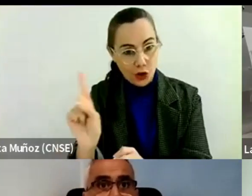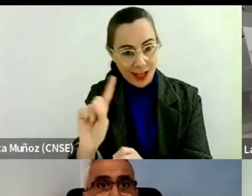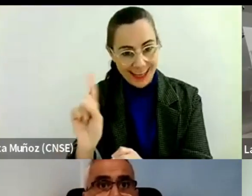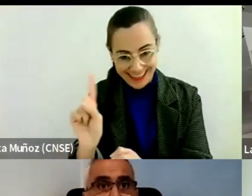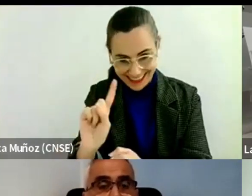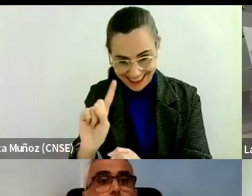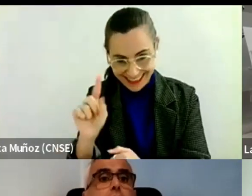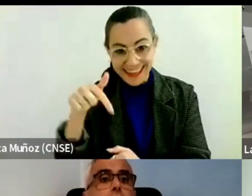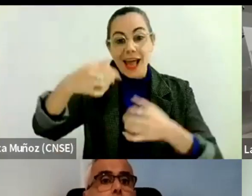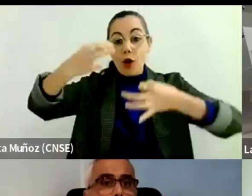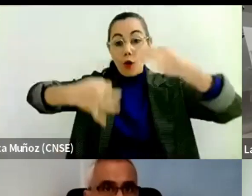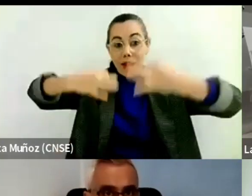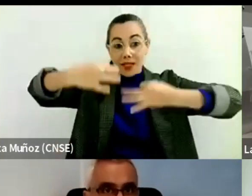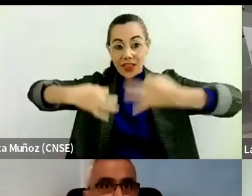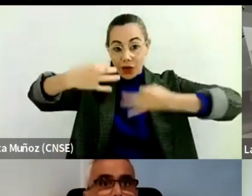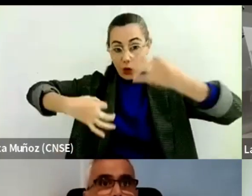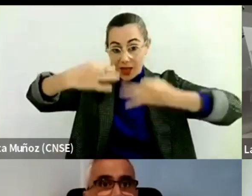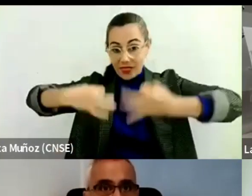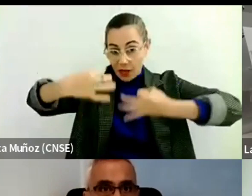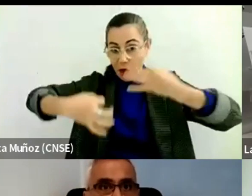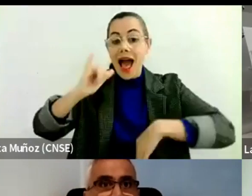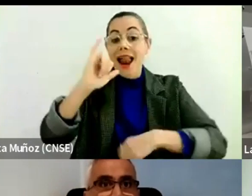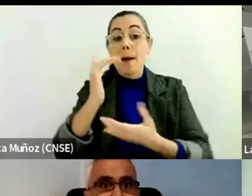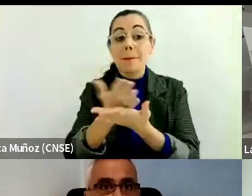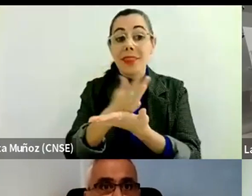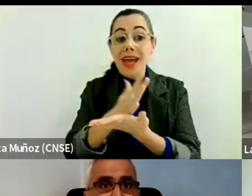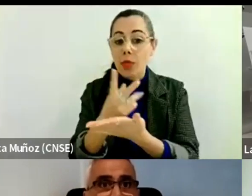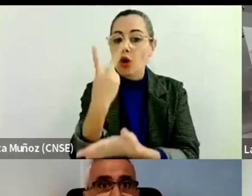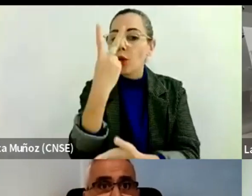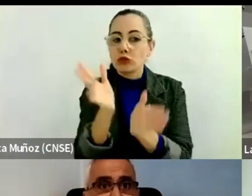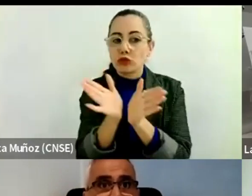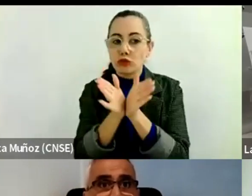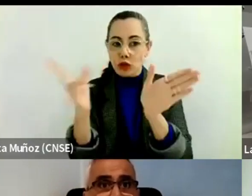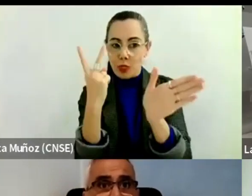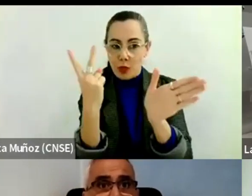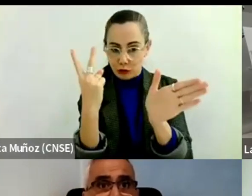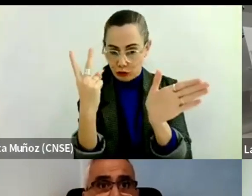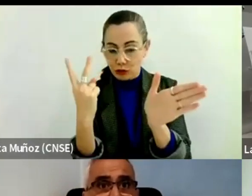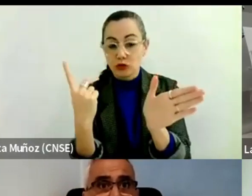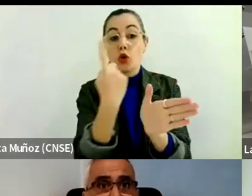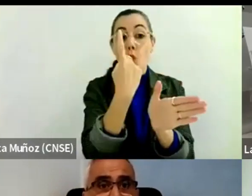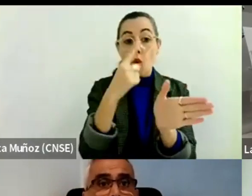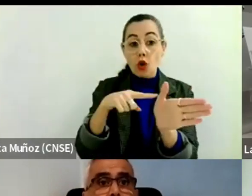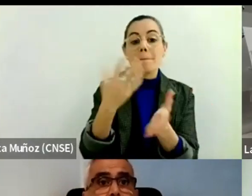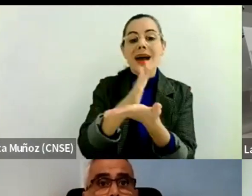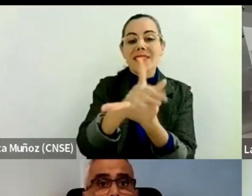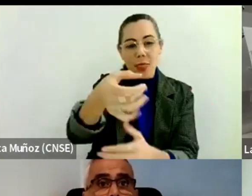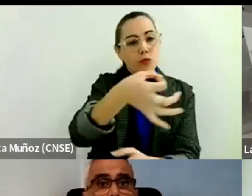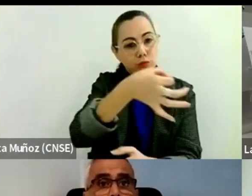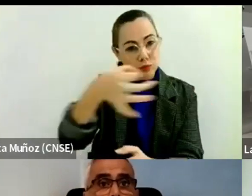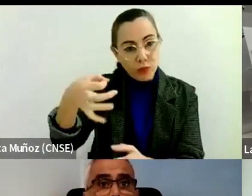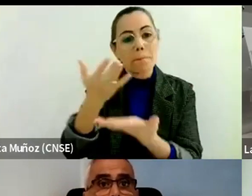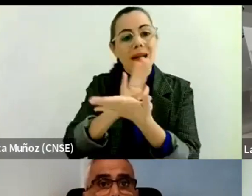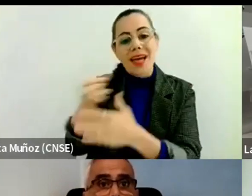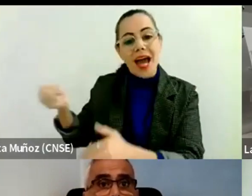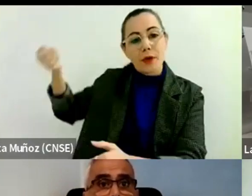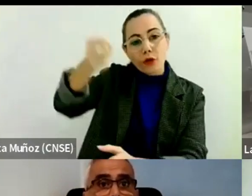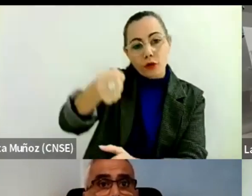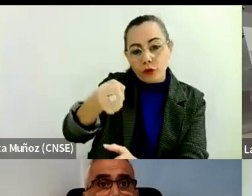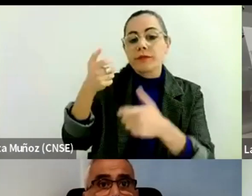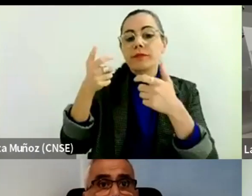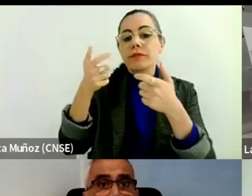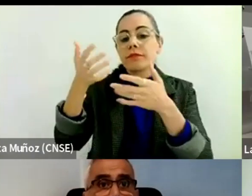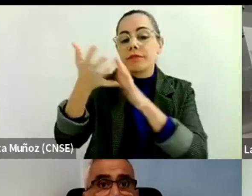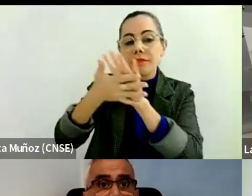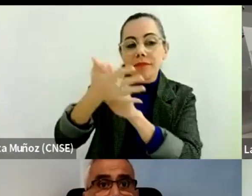mediadores, automáticamente pensamos en la persona mediador comunicativo, pero en un juicio hay dos tipos de mediación. Uno es